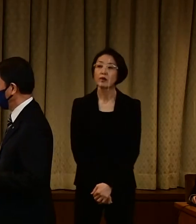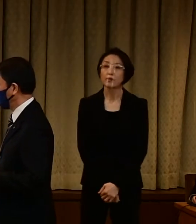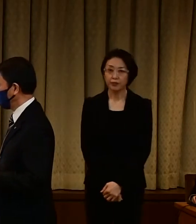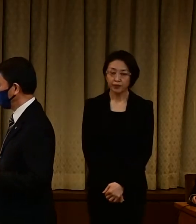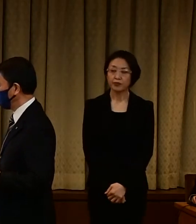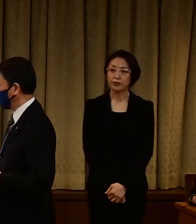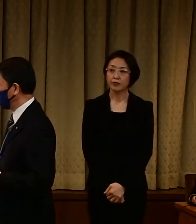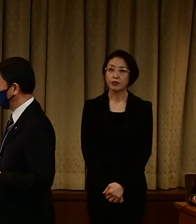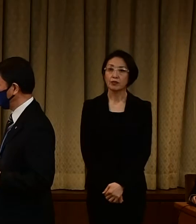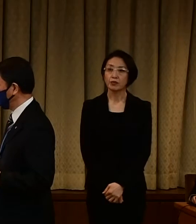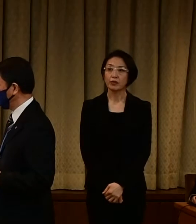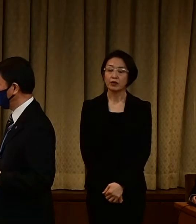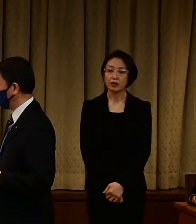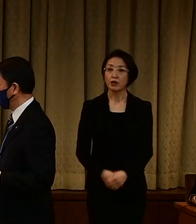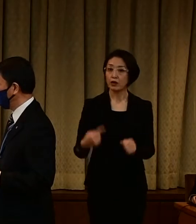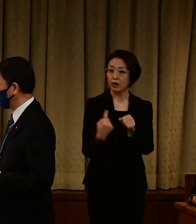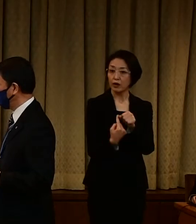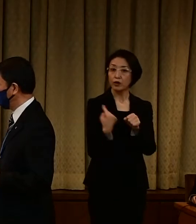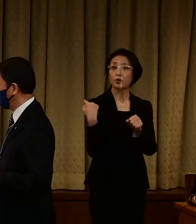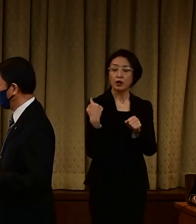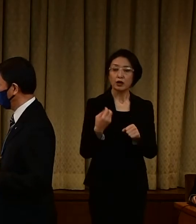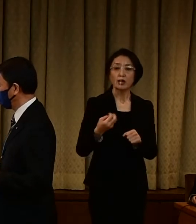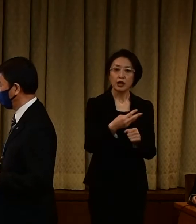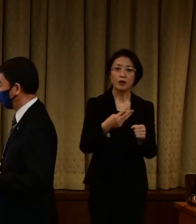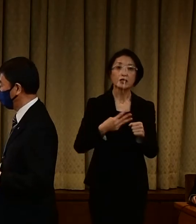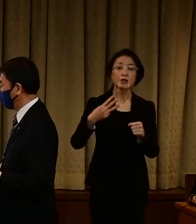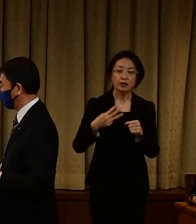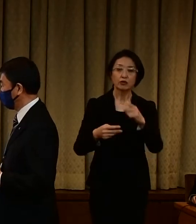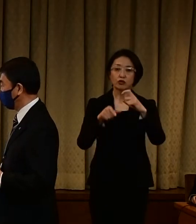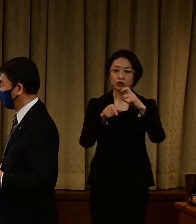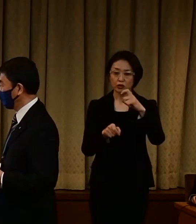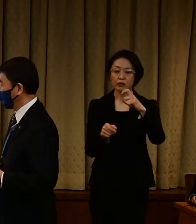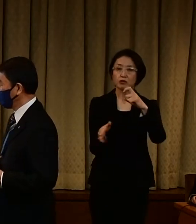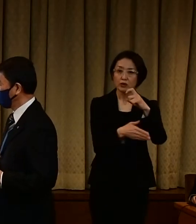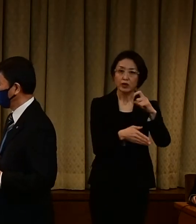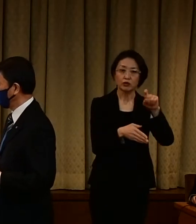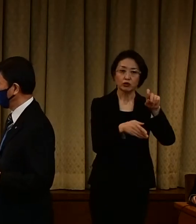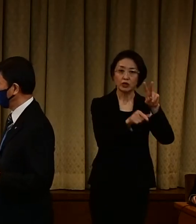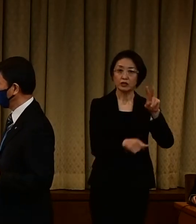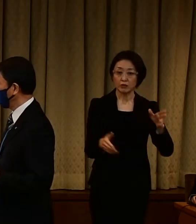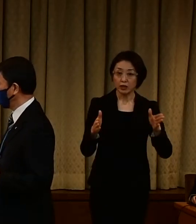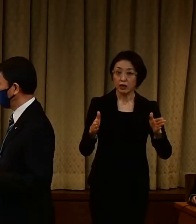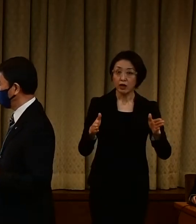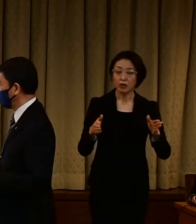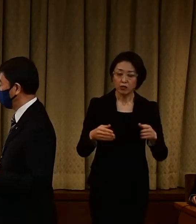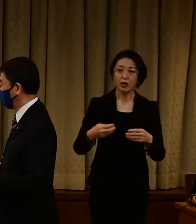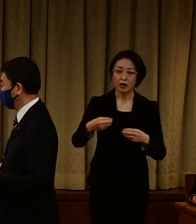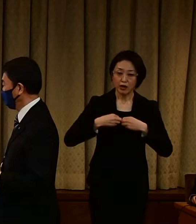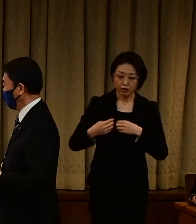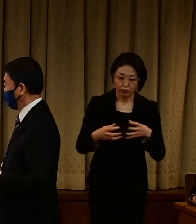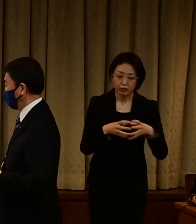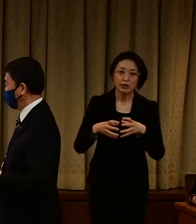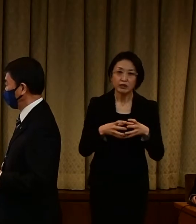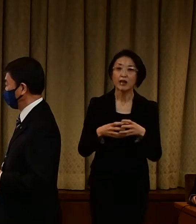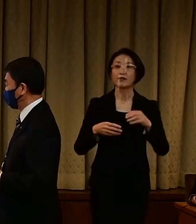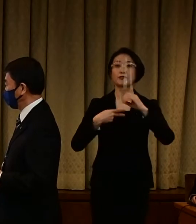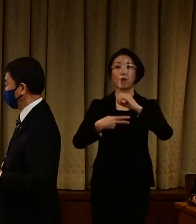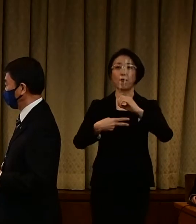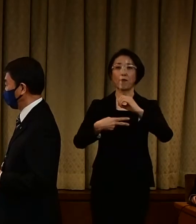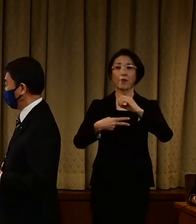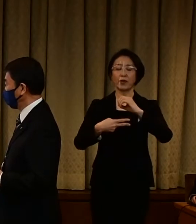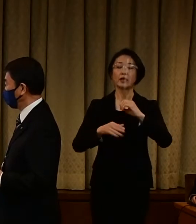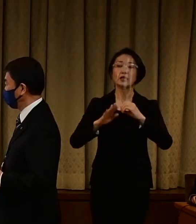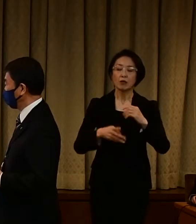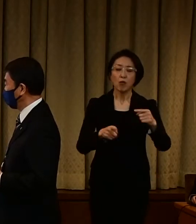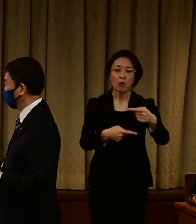から、昨年は令和3年の10月から12月までのクラスターが発生がゼロでありましたけれども、1月に入り